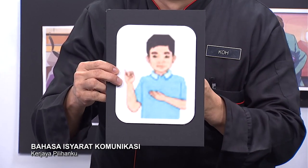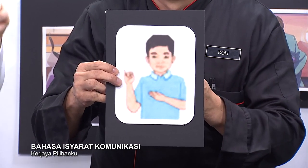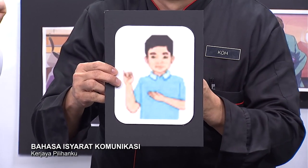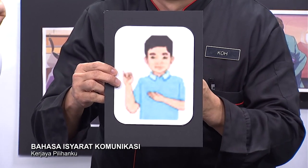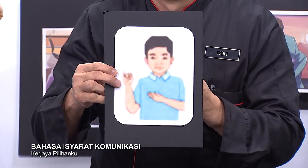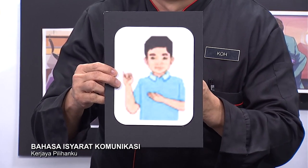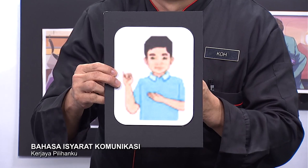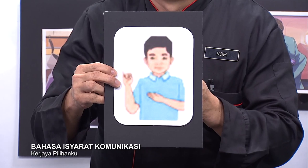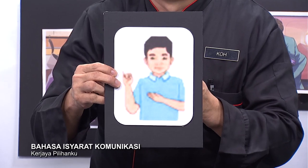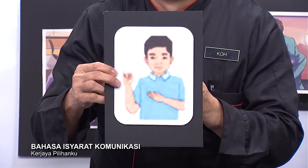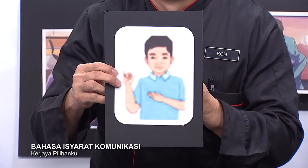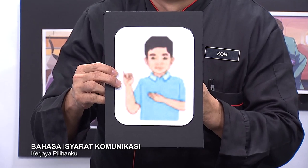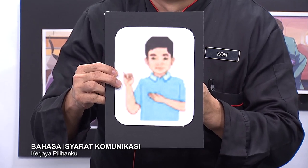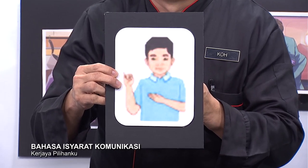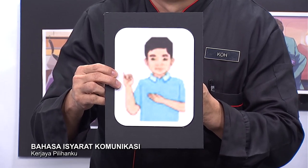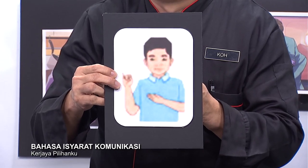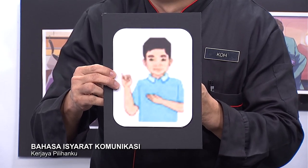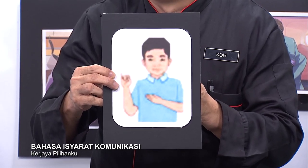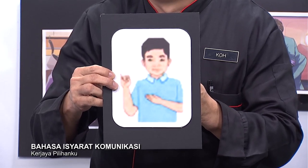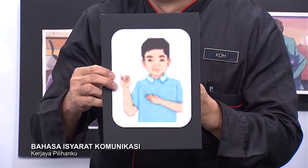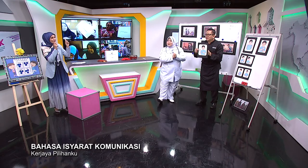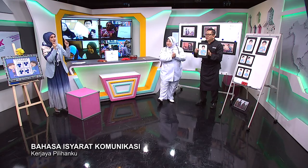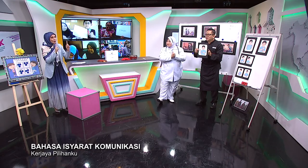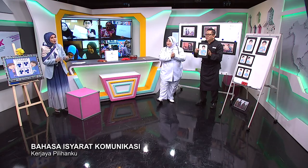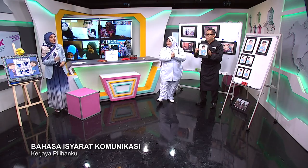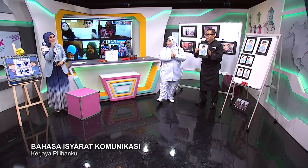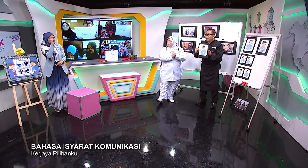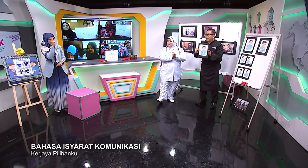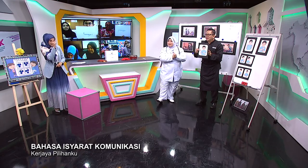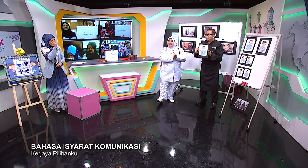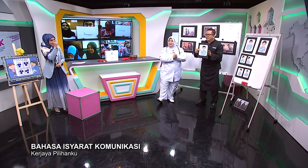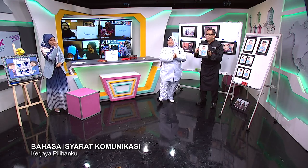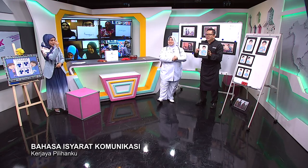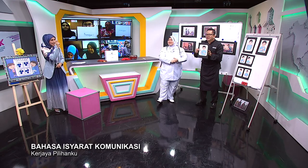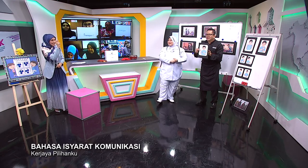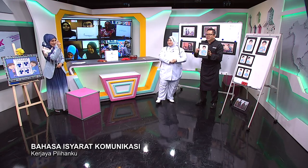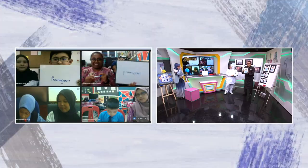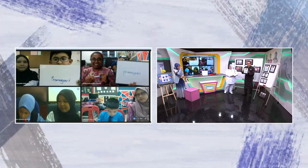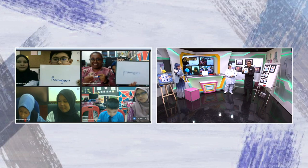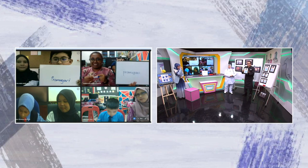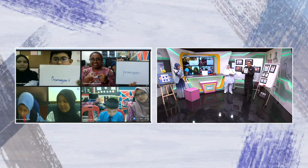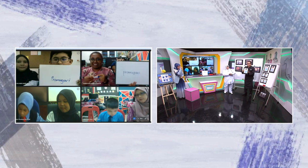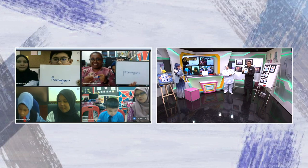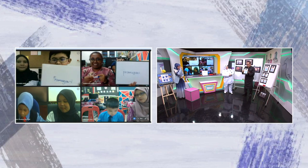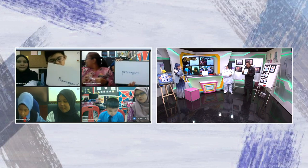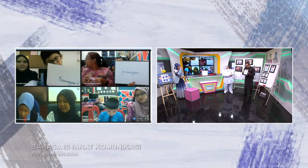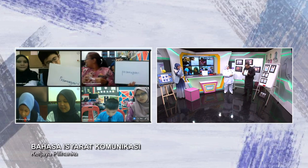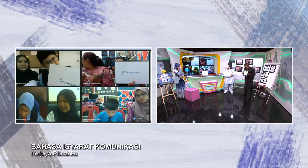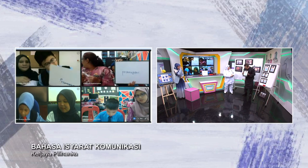Dia... Angkat selepas tu. Dia bermula dengan huruf T. Betul tak, cikgu?